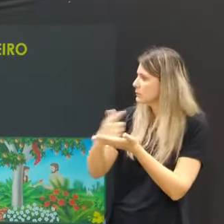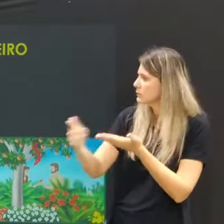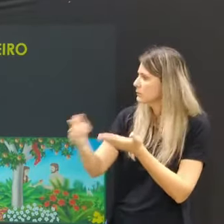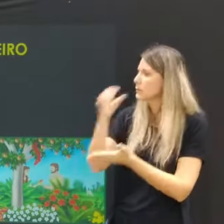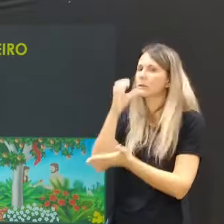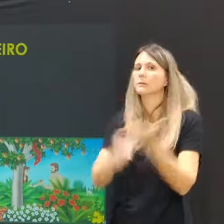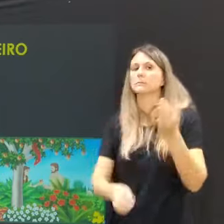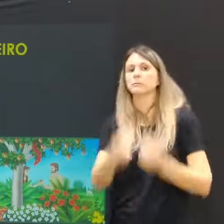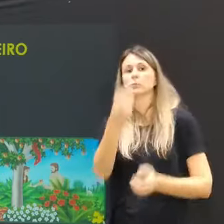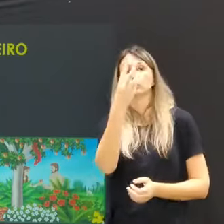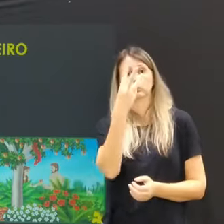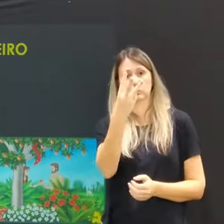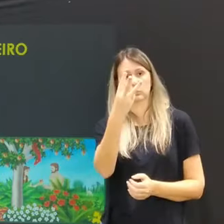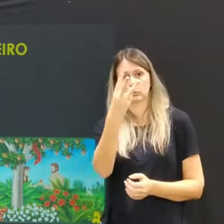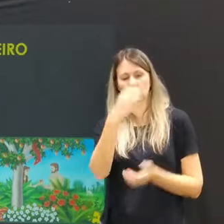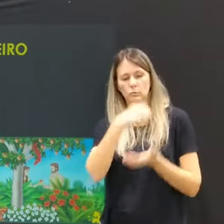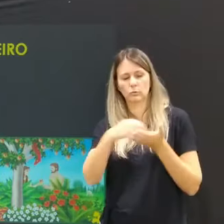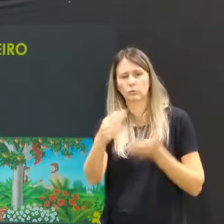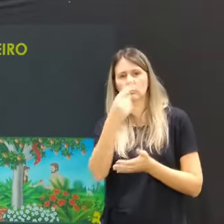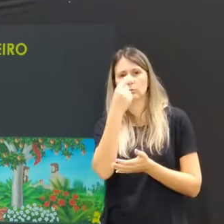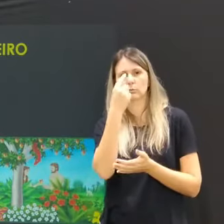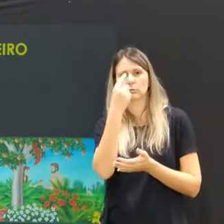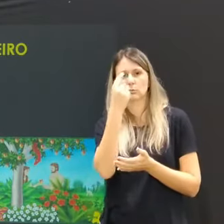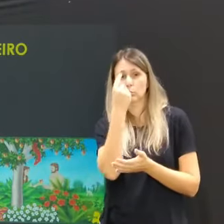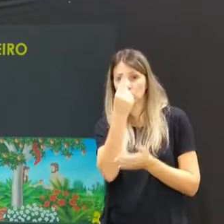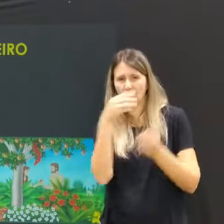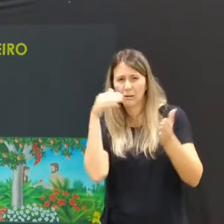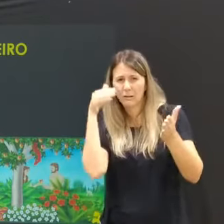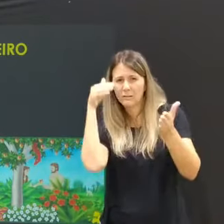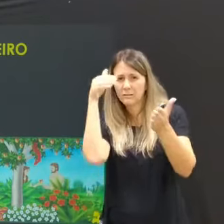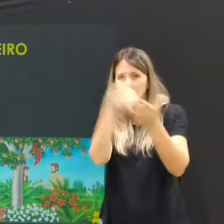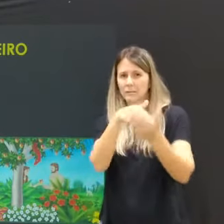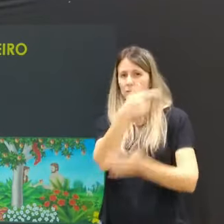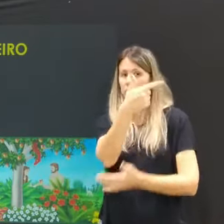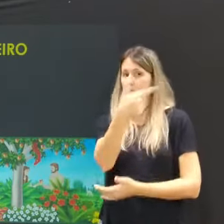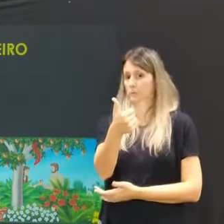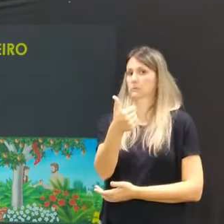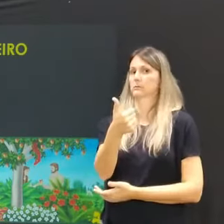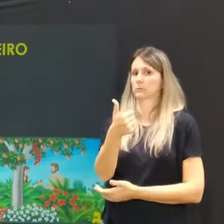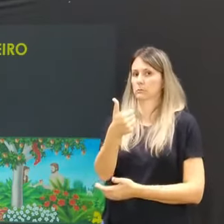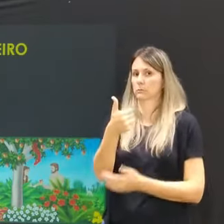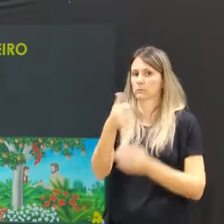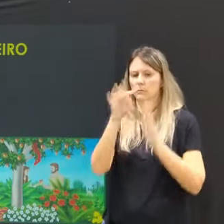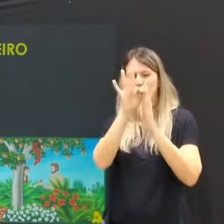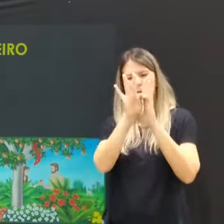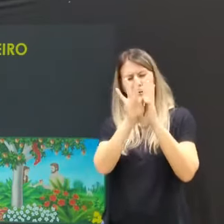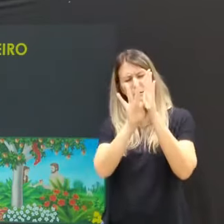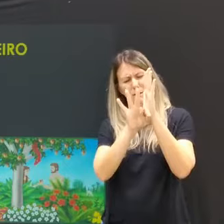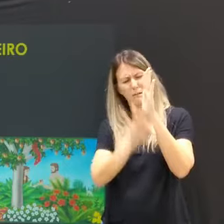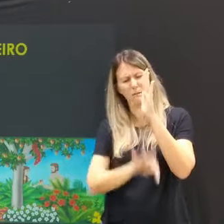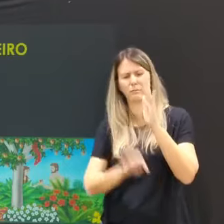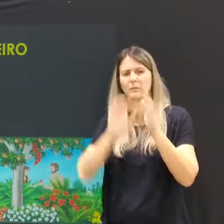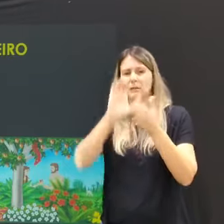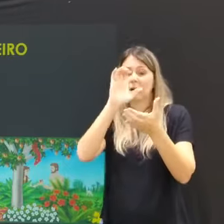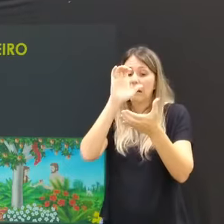em Gênesis capítulo 3, de versículo 1 até o 21, você encontra toda essa história. É um texto,